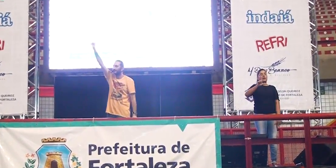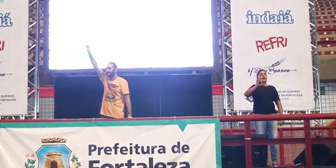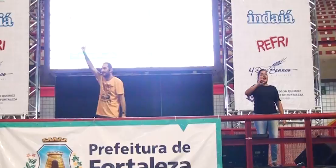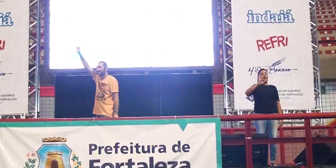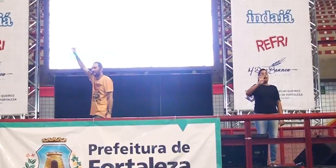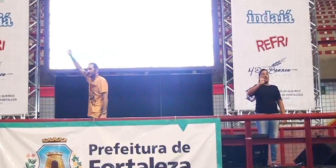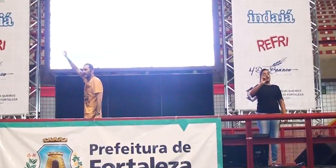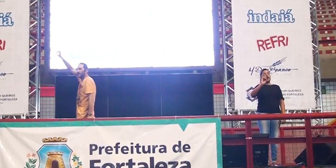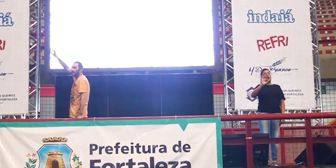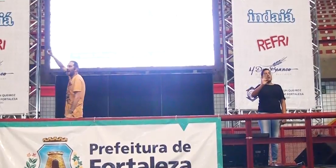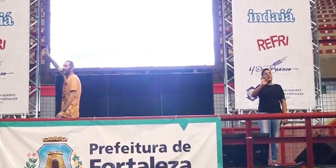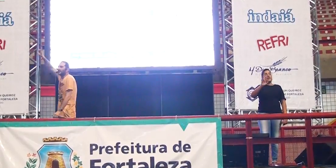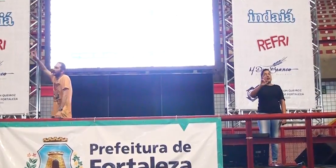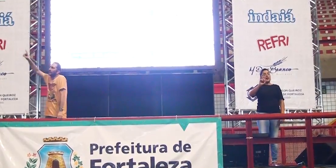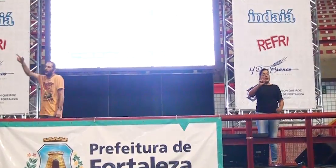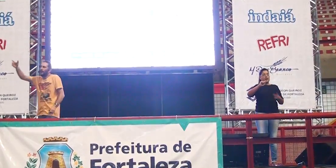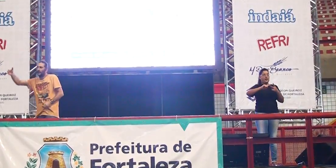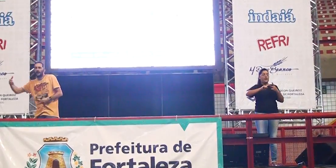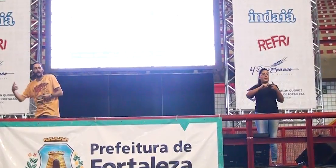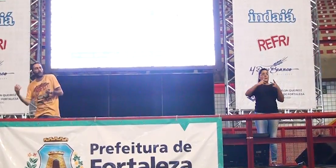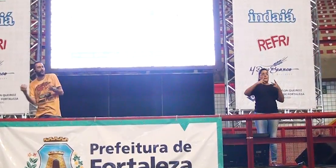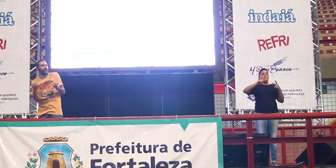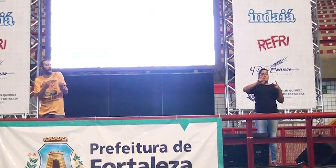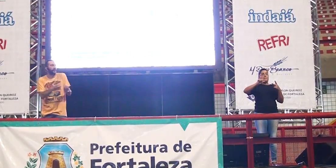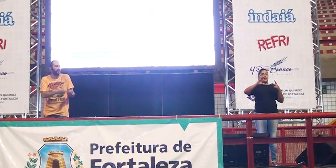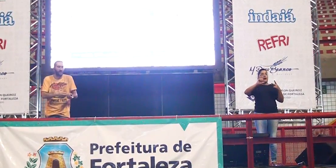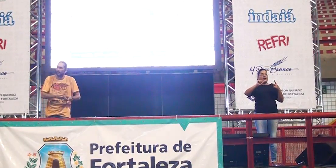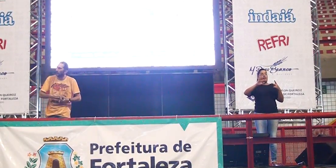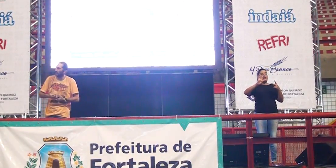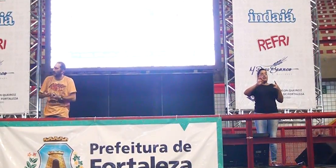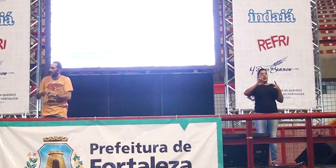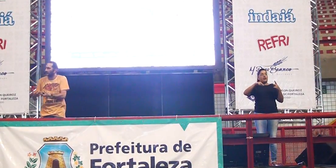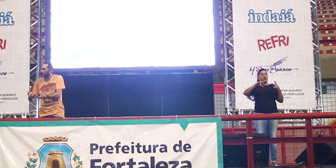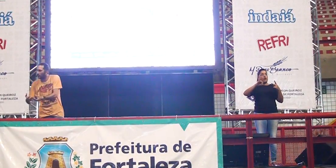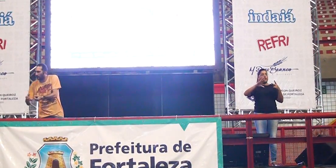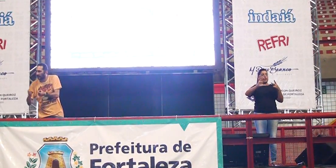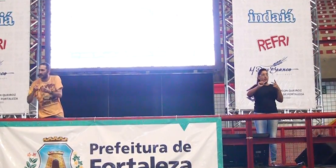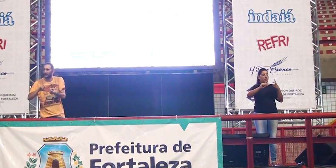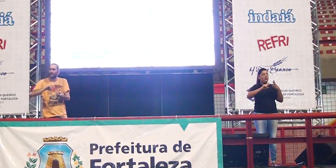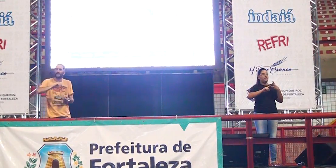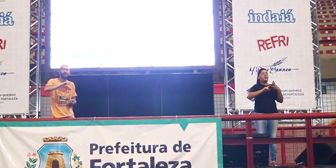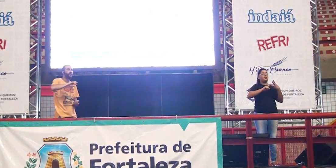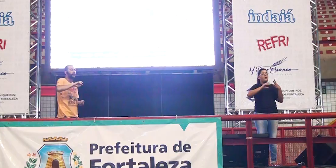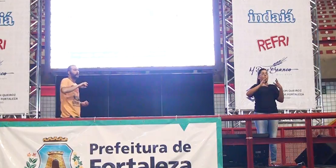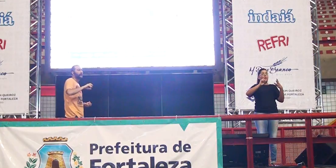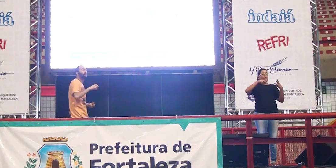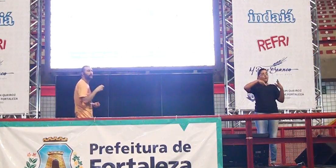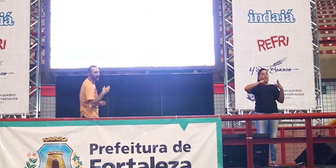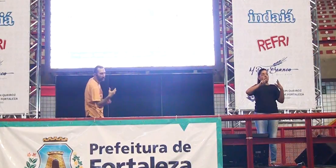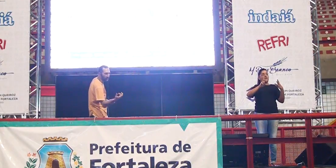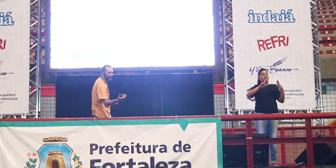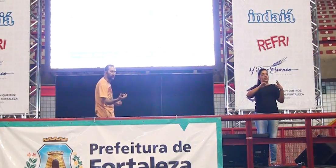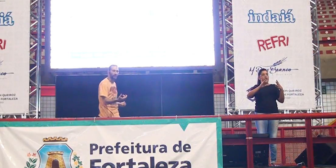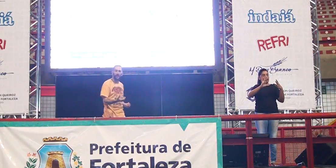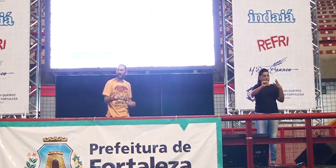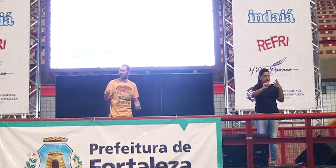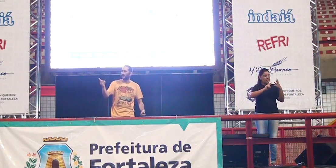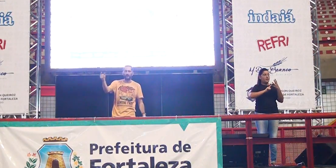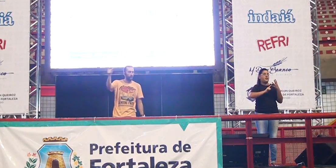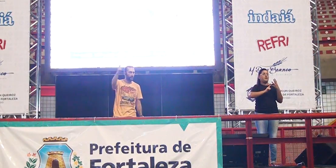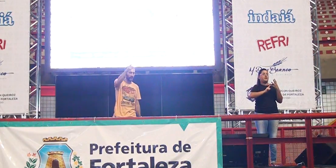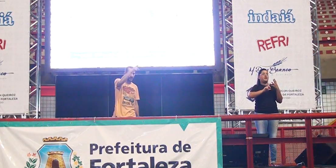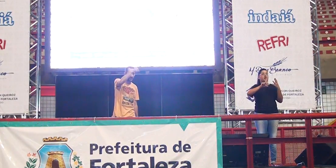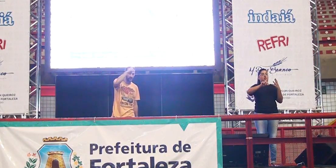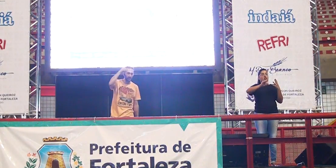Litosfera, placas tectônicas, orogêneses, epirogêneses, convergências, divergências de